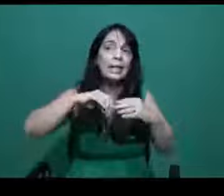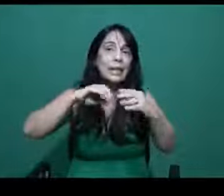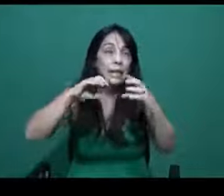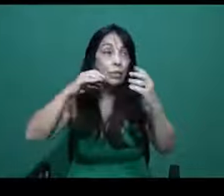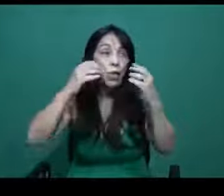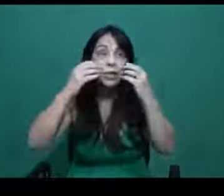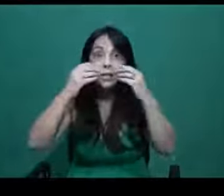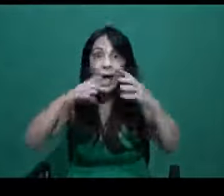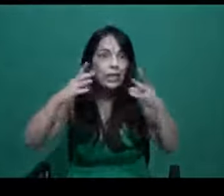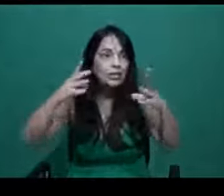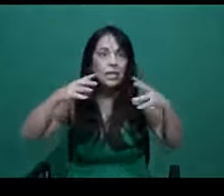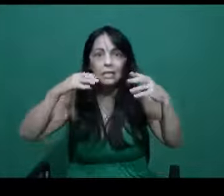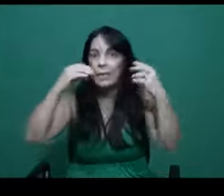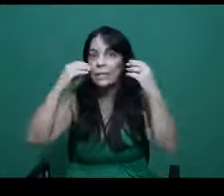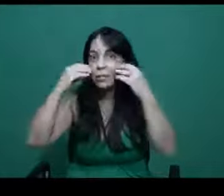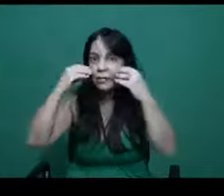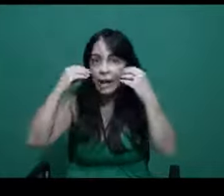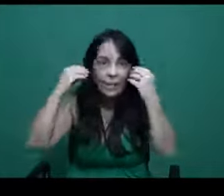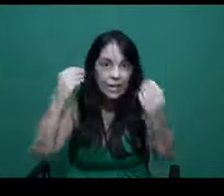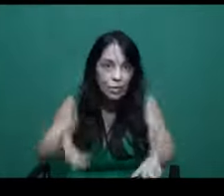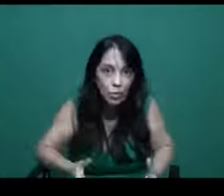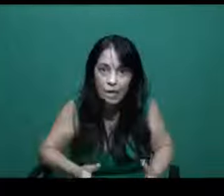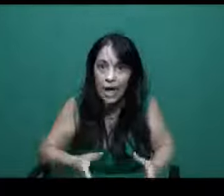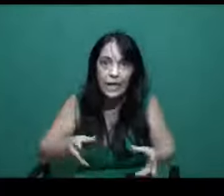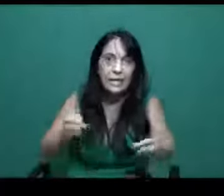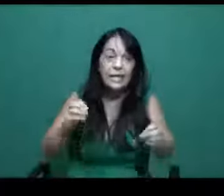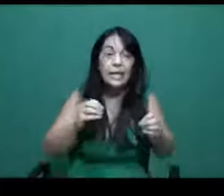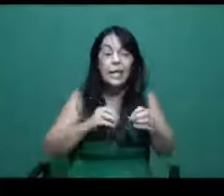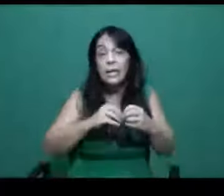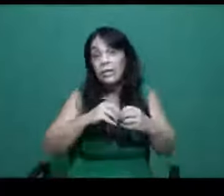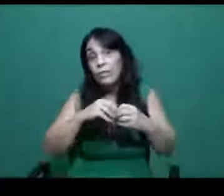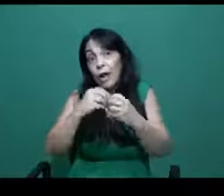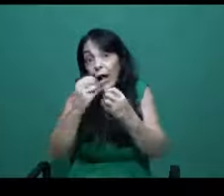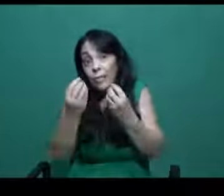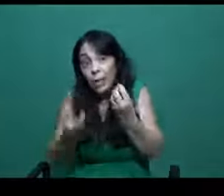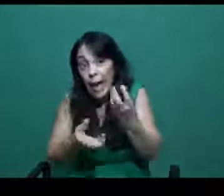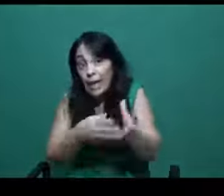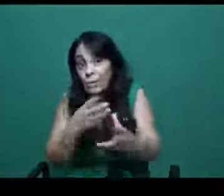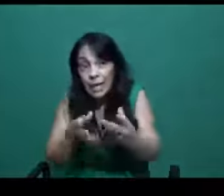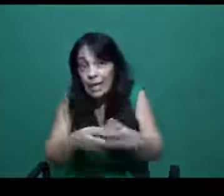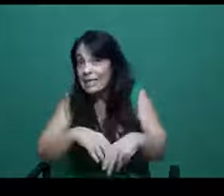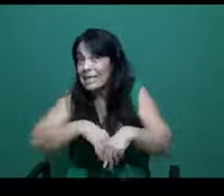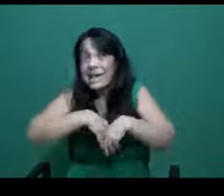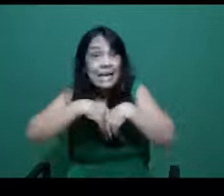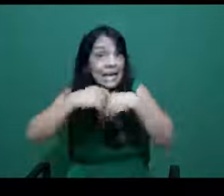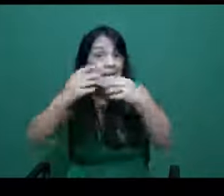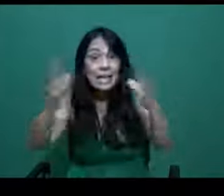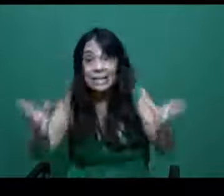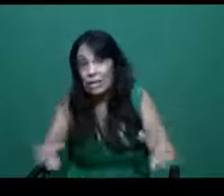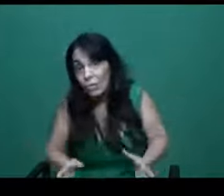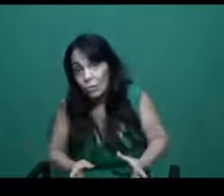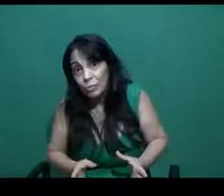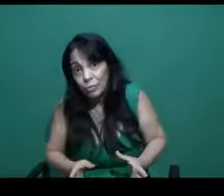deles, a curiosidade deles passou a ficar mais aguçada, que o vocabulário deles enriqueceu